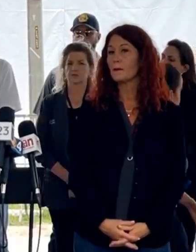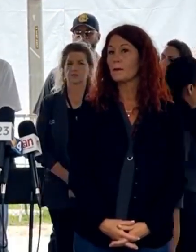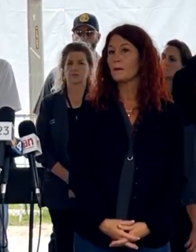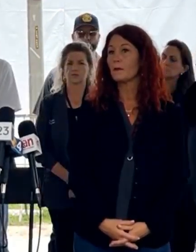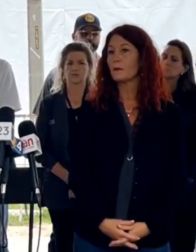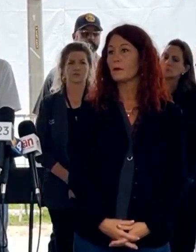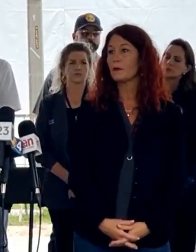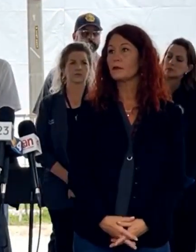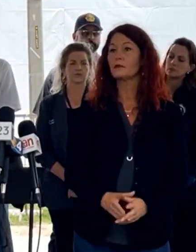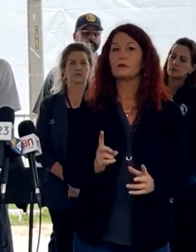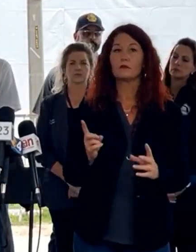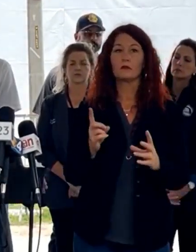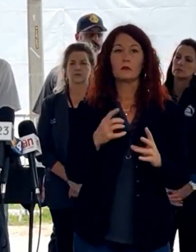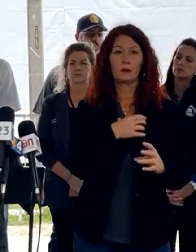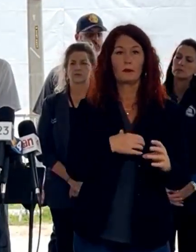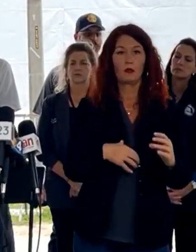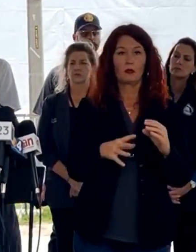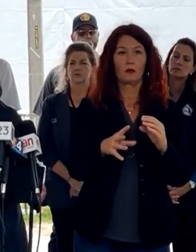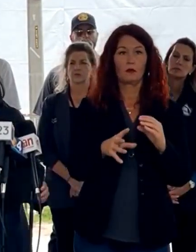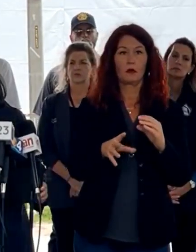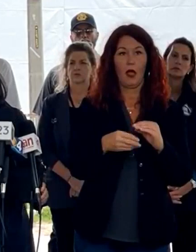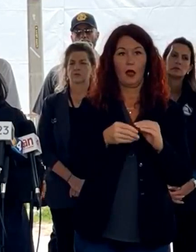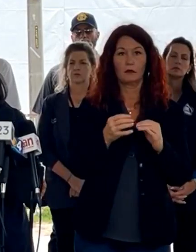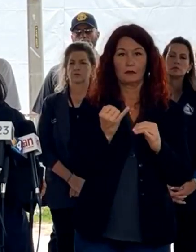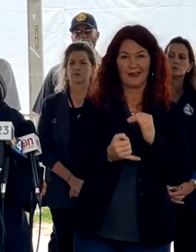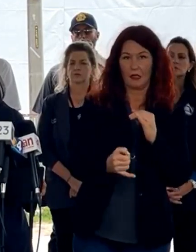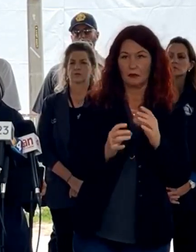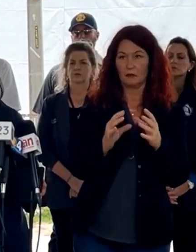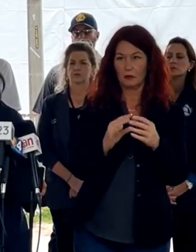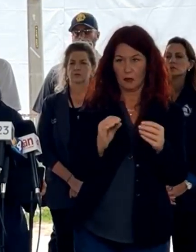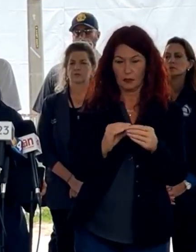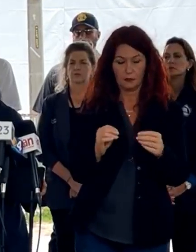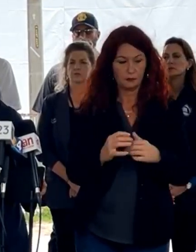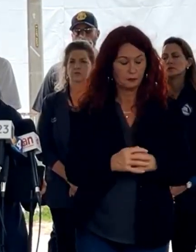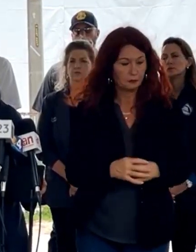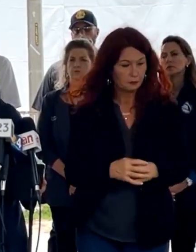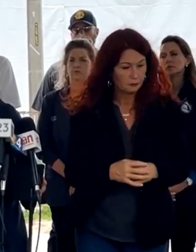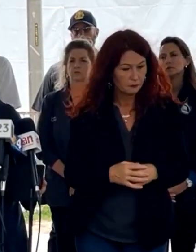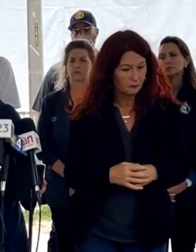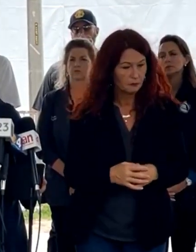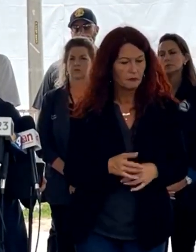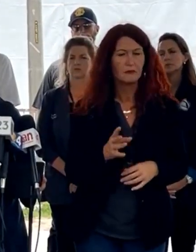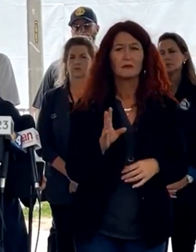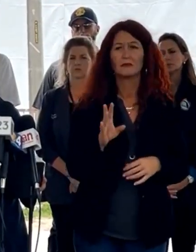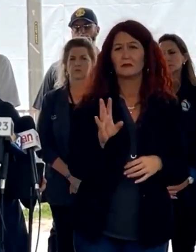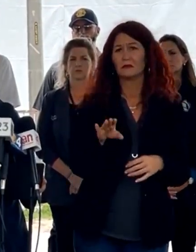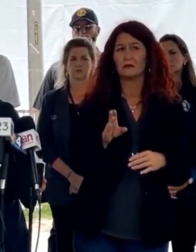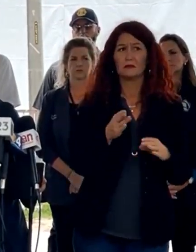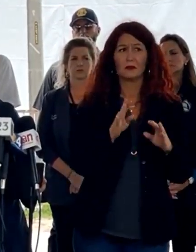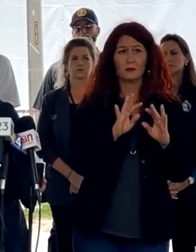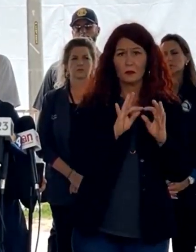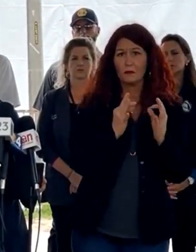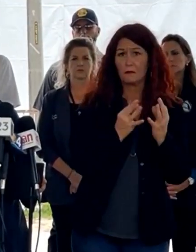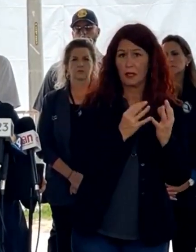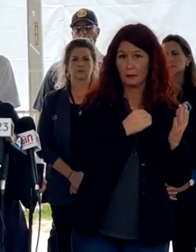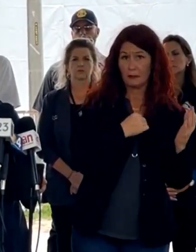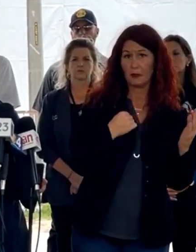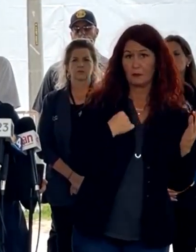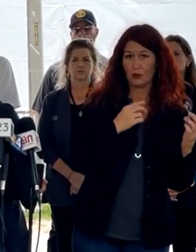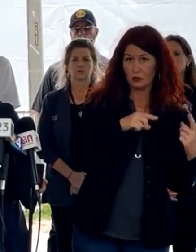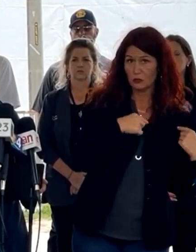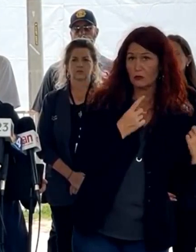One last comment from me. I want to say that for the family members who are waiting and